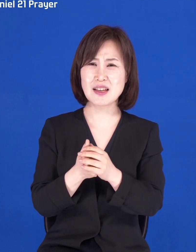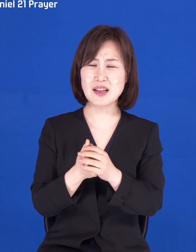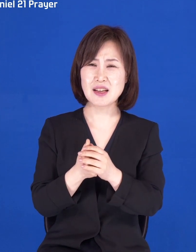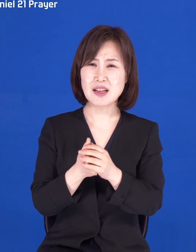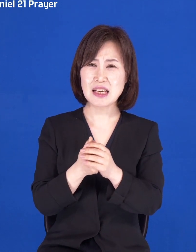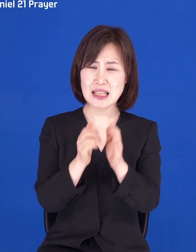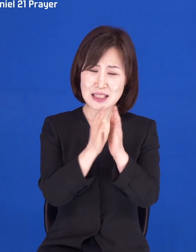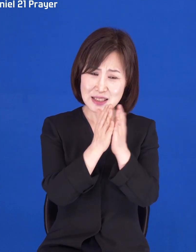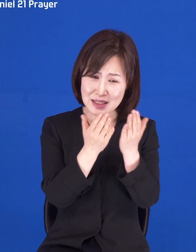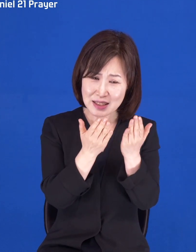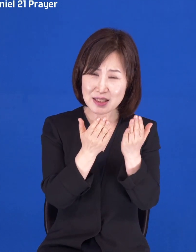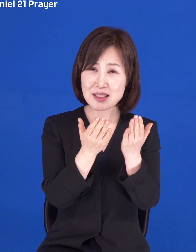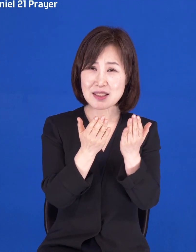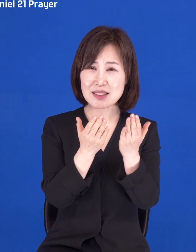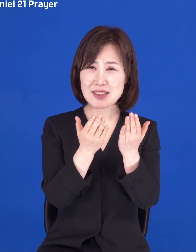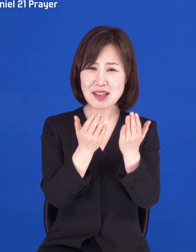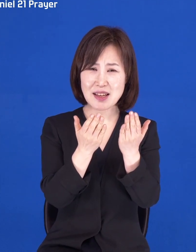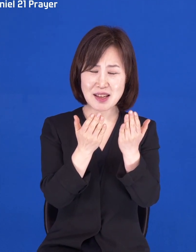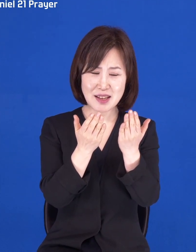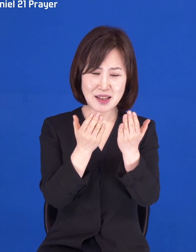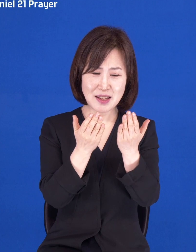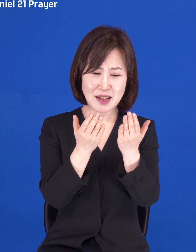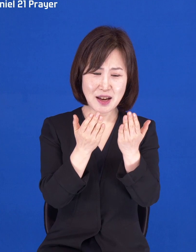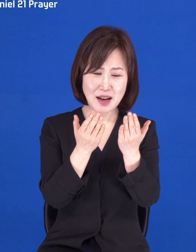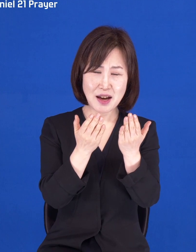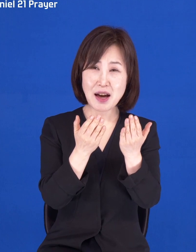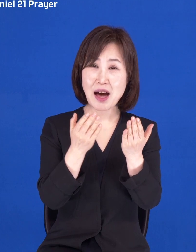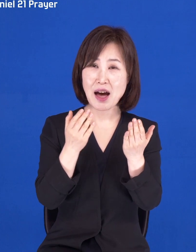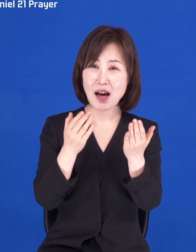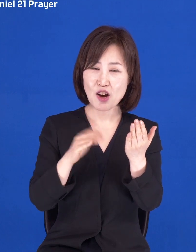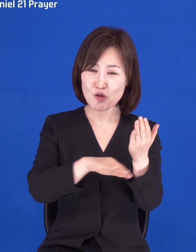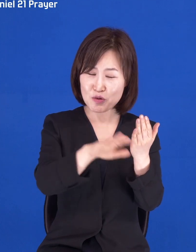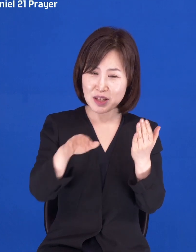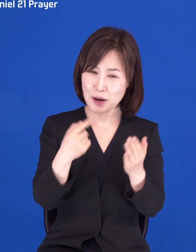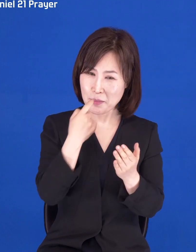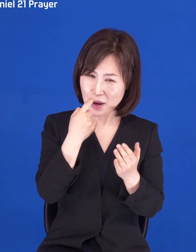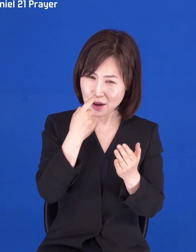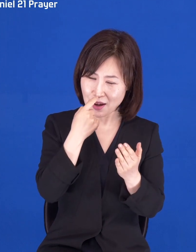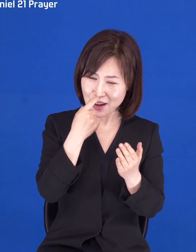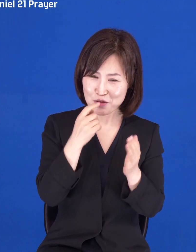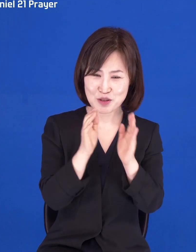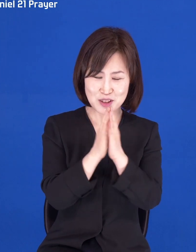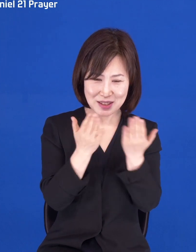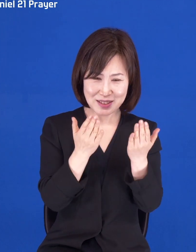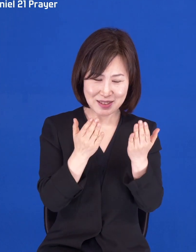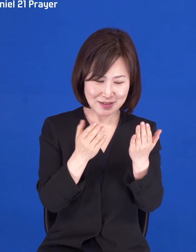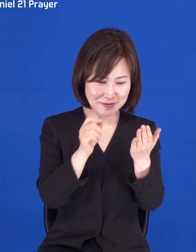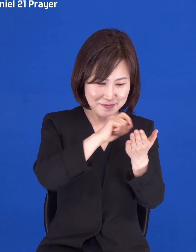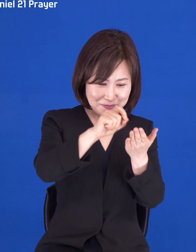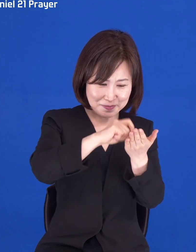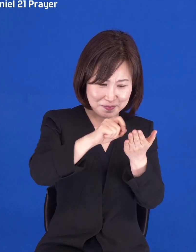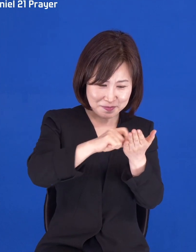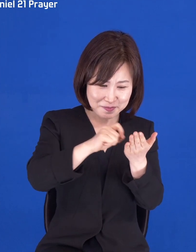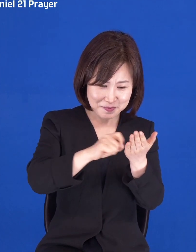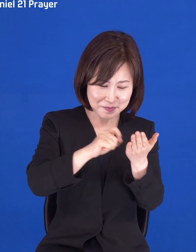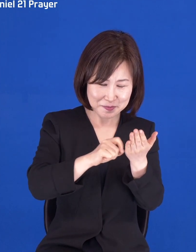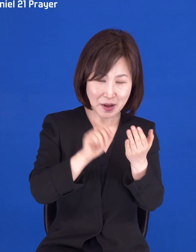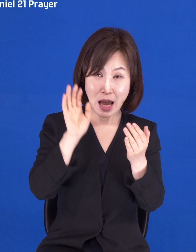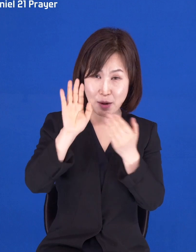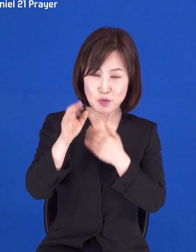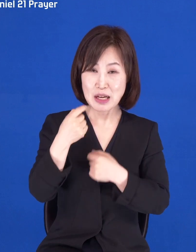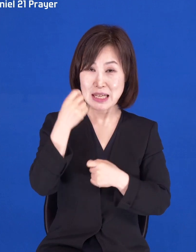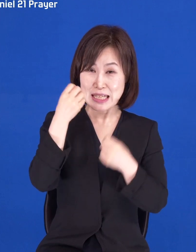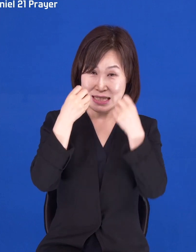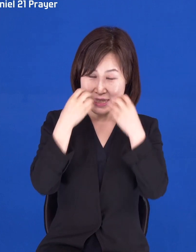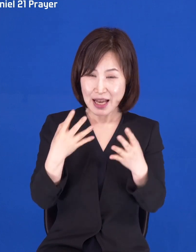그래가지고 그 책에다가 할머니께서 다 우리 배운 것들만 적어 놓으시고 주시면서 앞으로 이제 새로 배우는